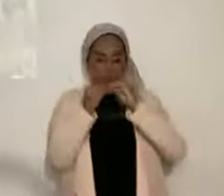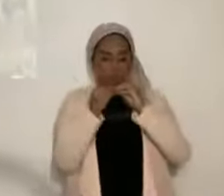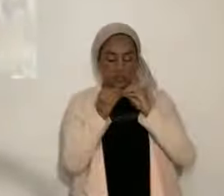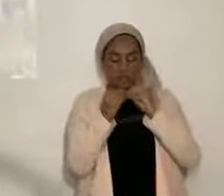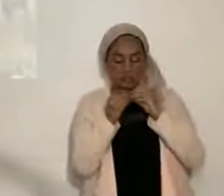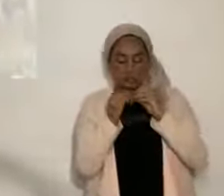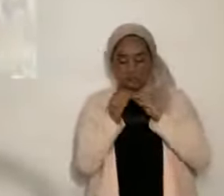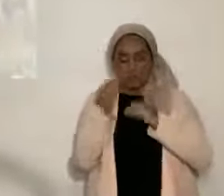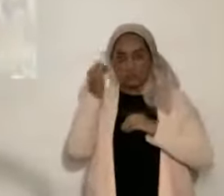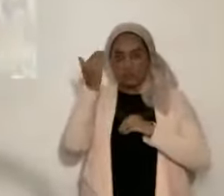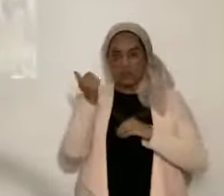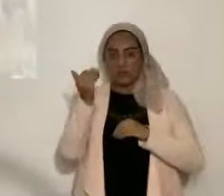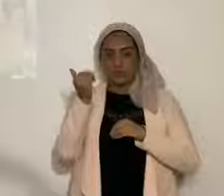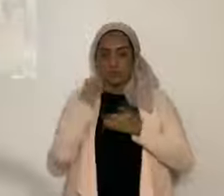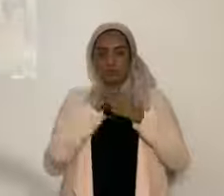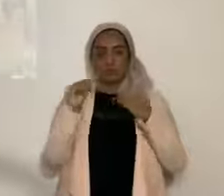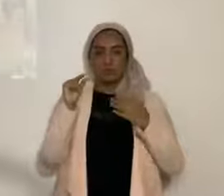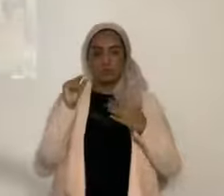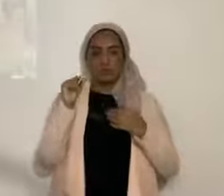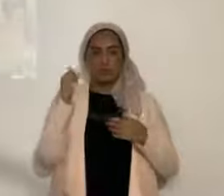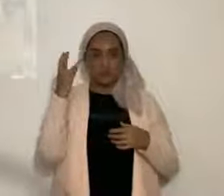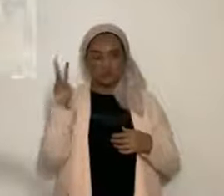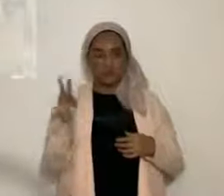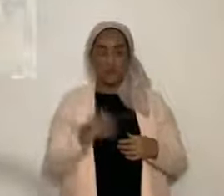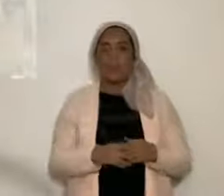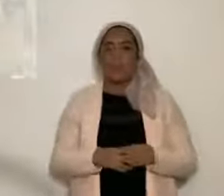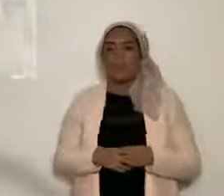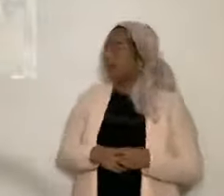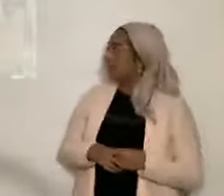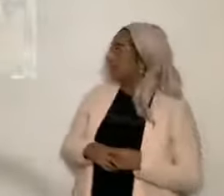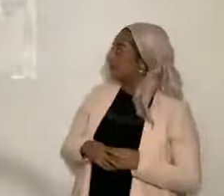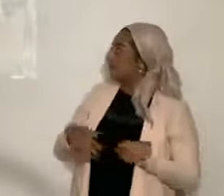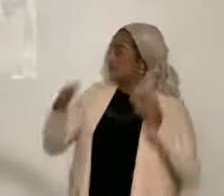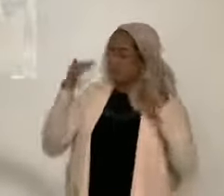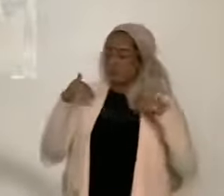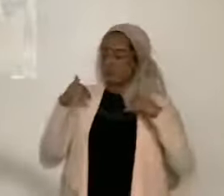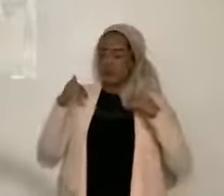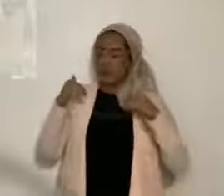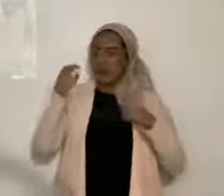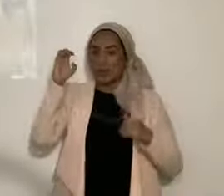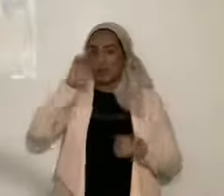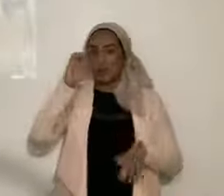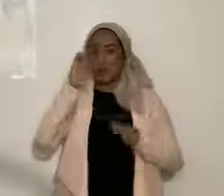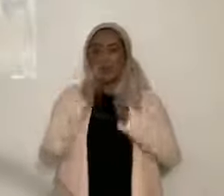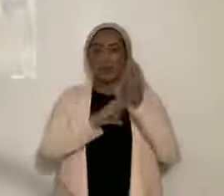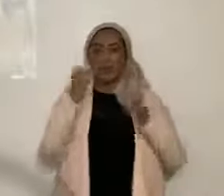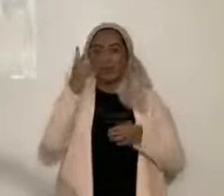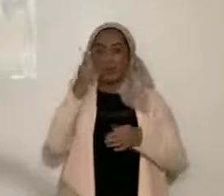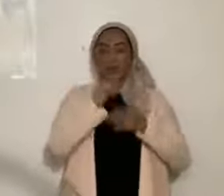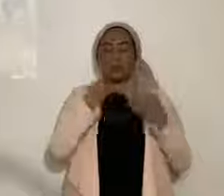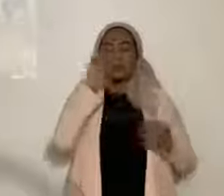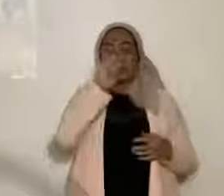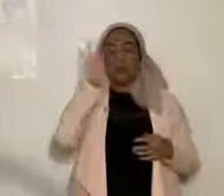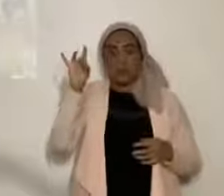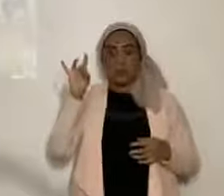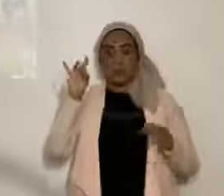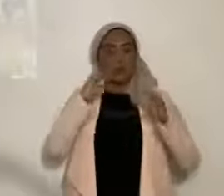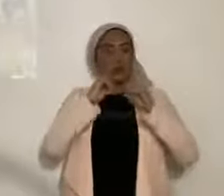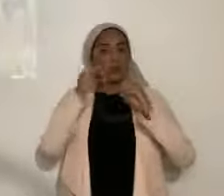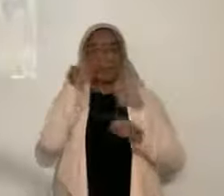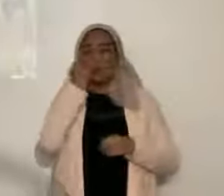ese es números 15, 16. Y luego en Éxodo 12, 48,